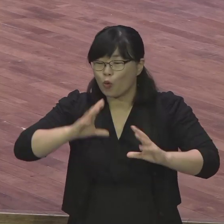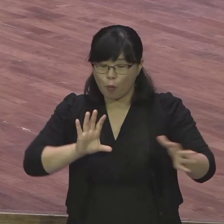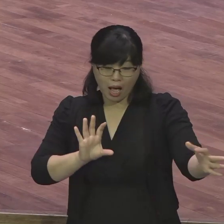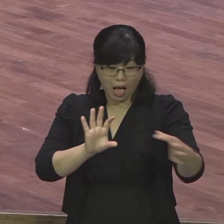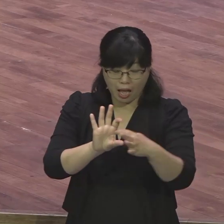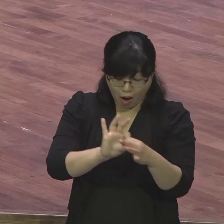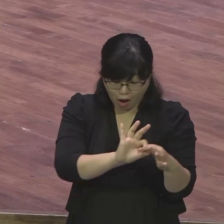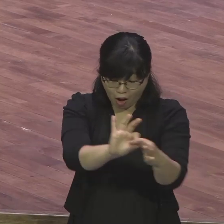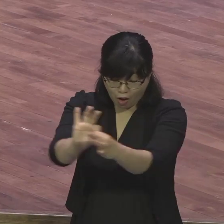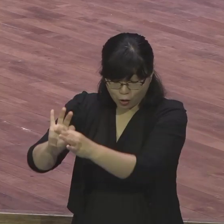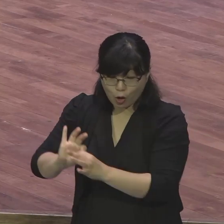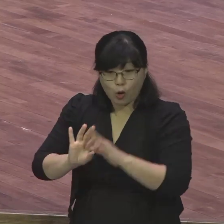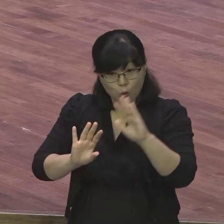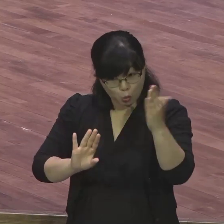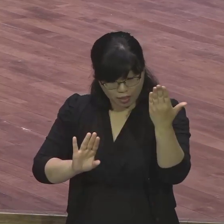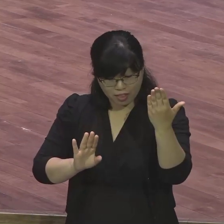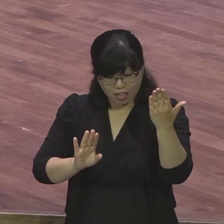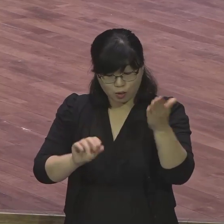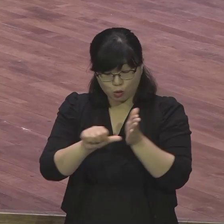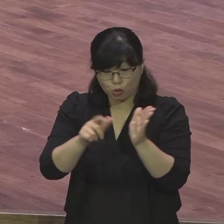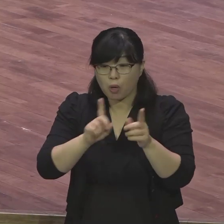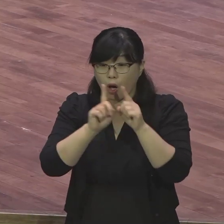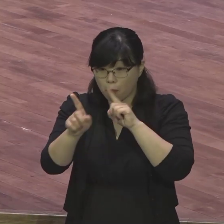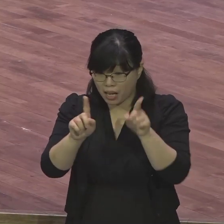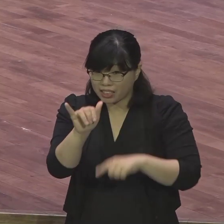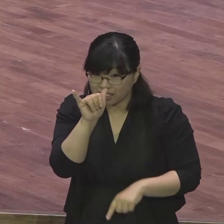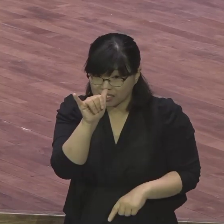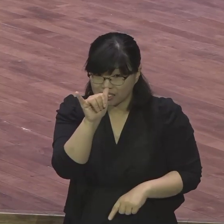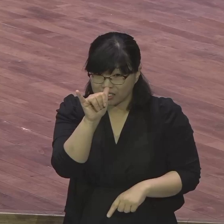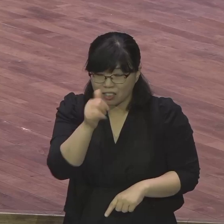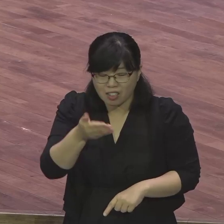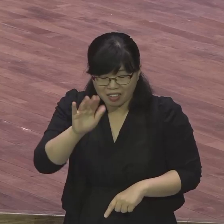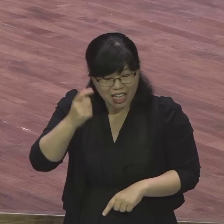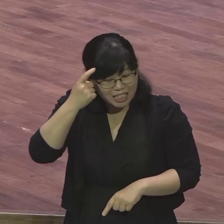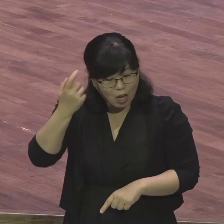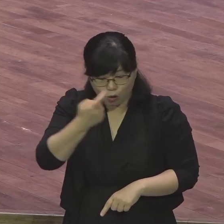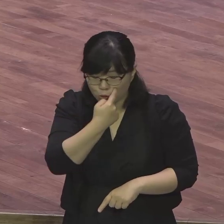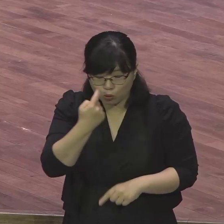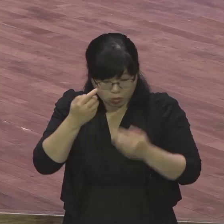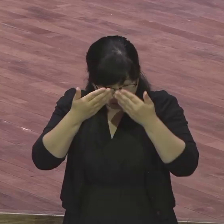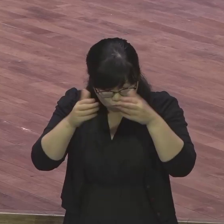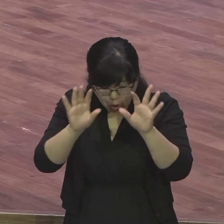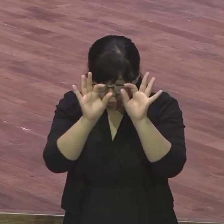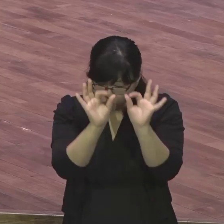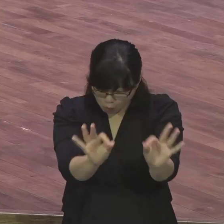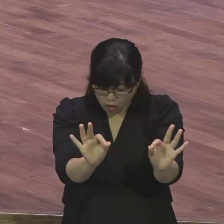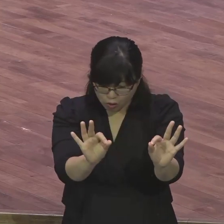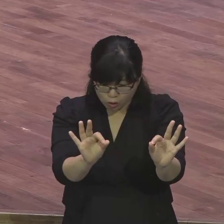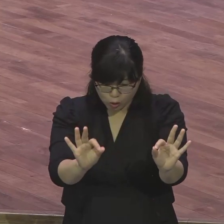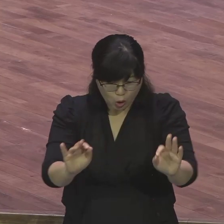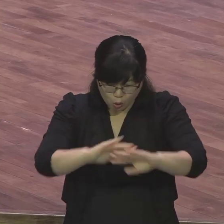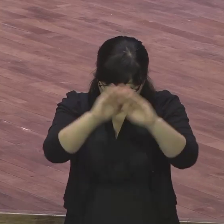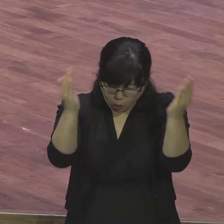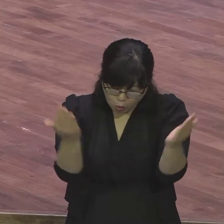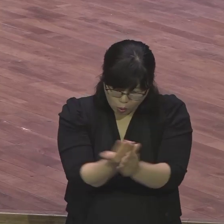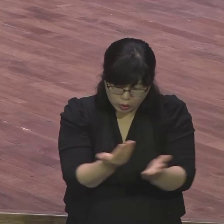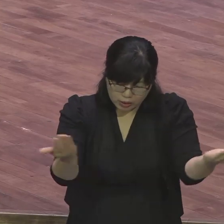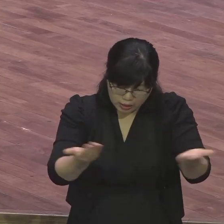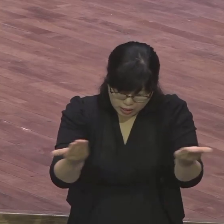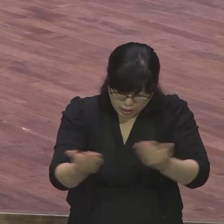보면 모든 것이 뭐요 하나님 중심이래요 하나님 중심 말씀 중심 여러분 하나님 중심 그렇게 진행되고